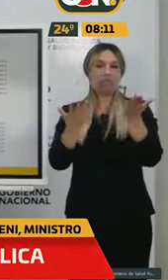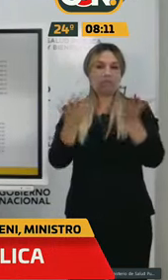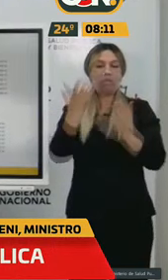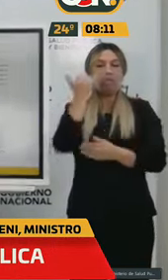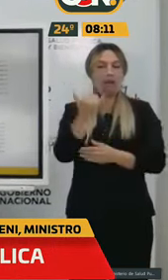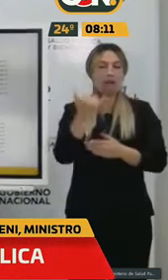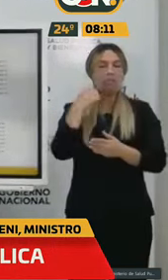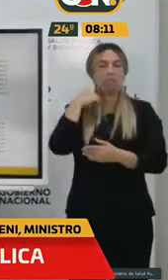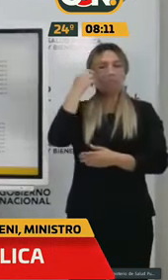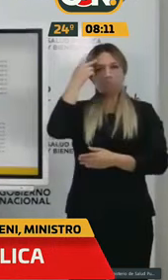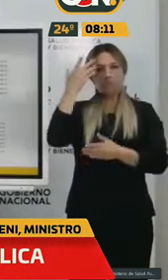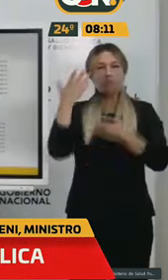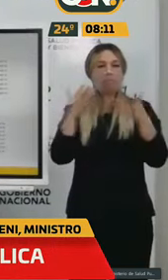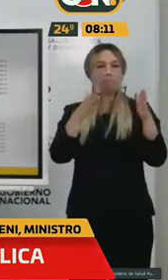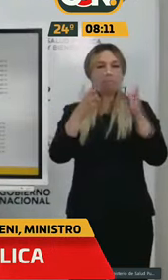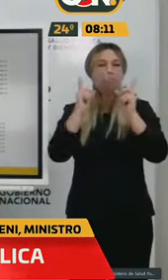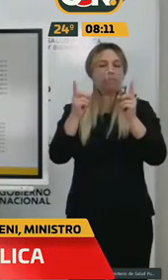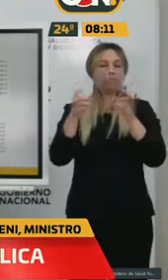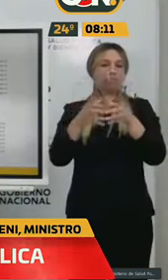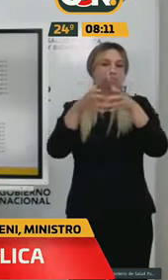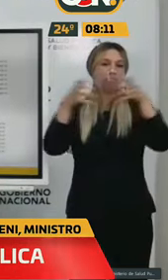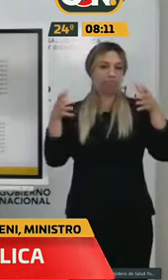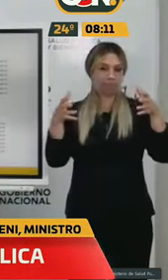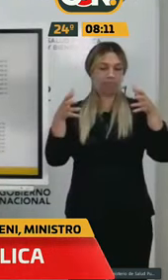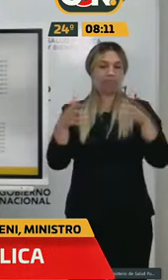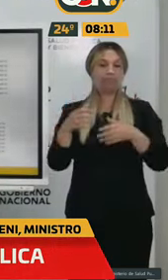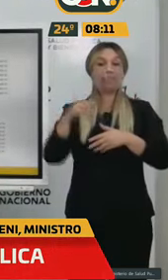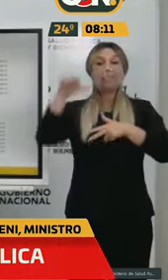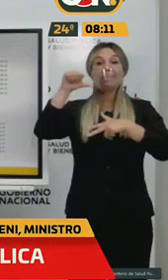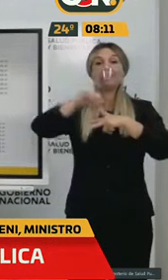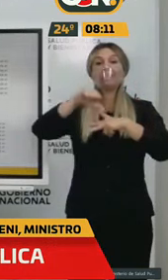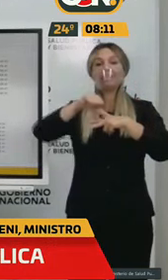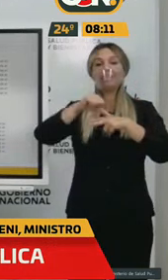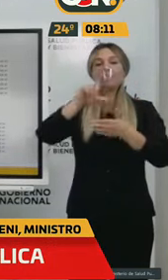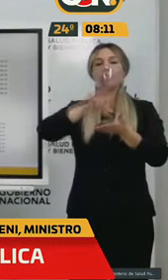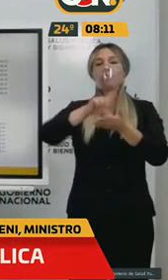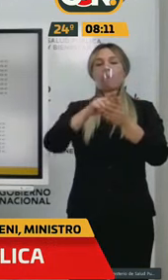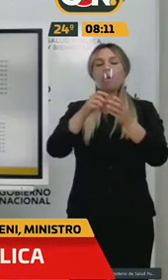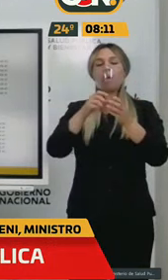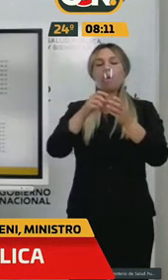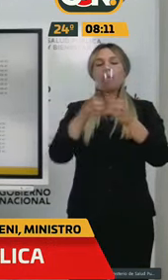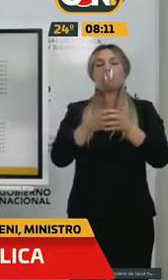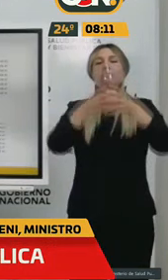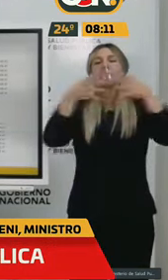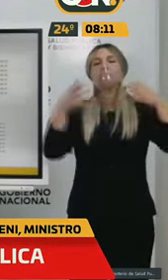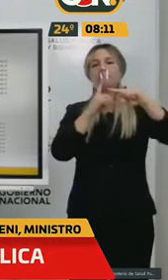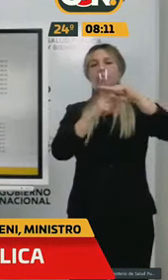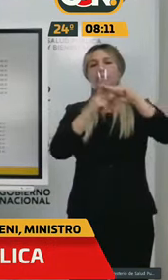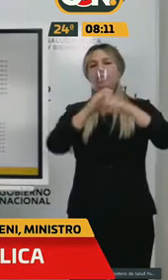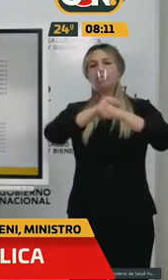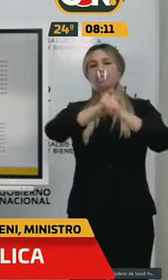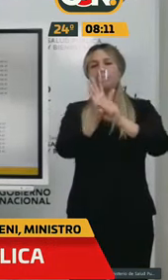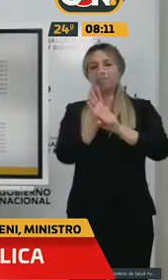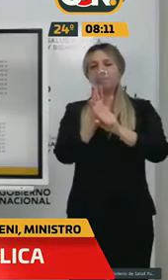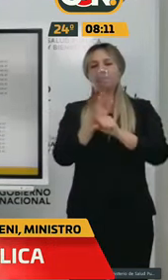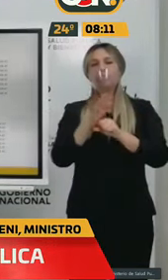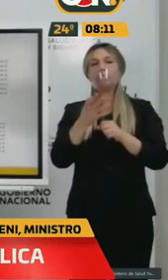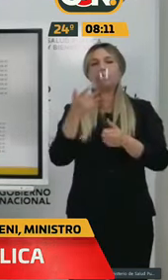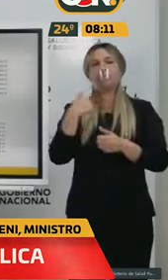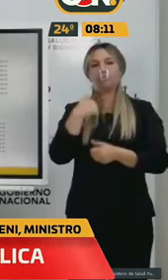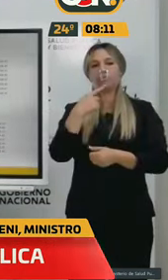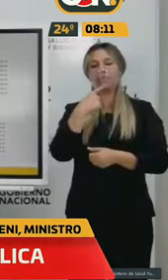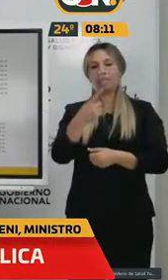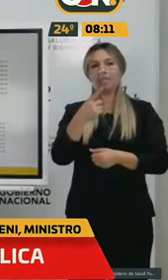perfil más o menos similar. El departamento central, el aumento de casos es relativamente homogéneo. Aquí